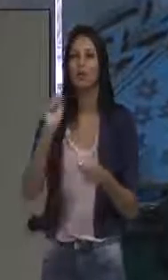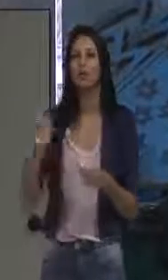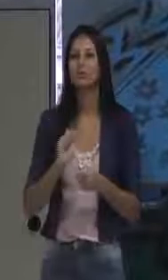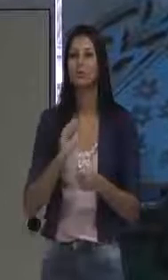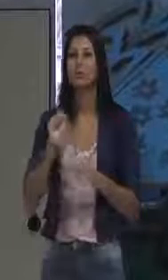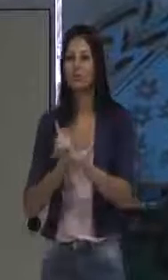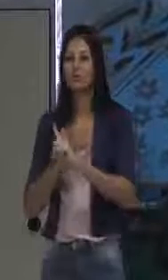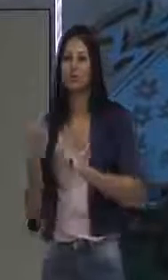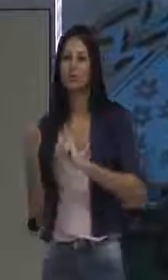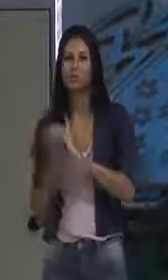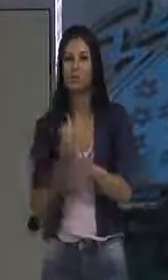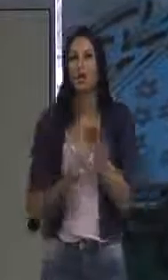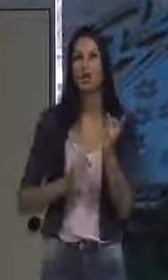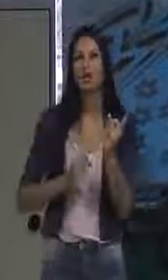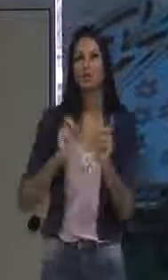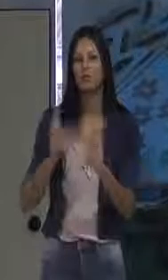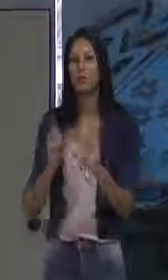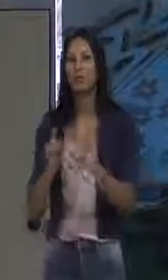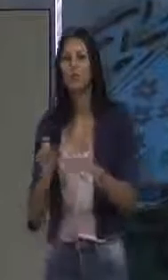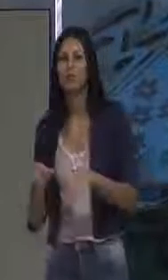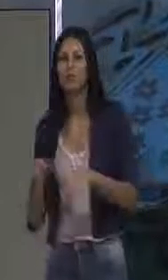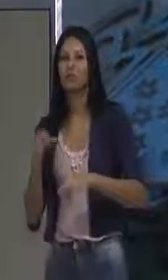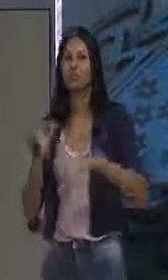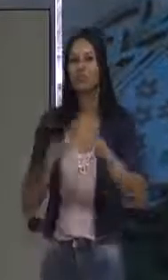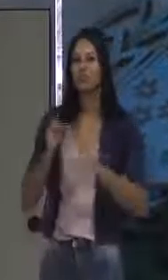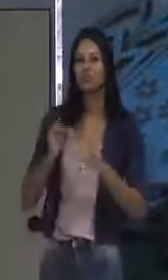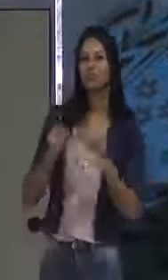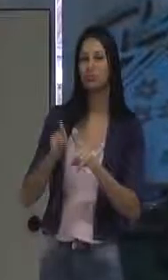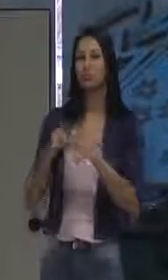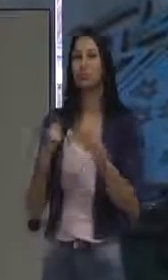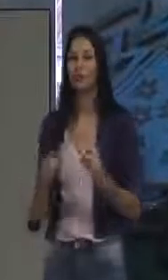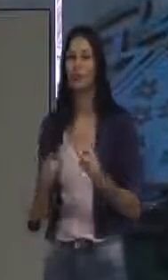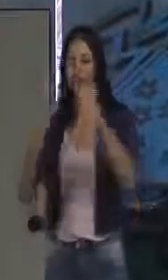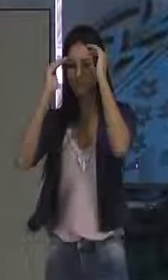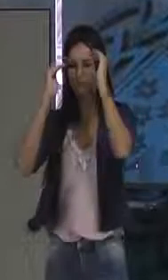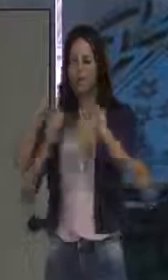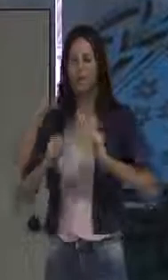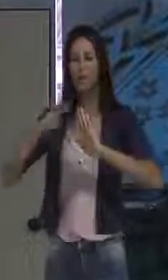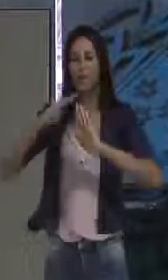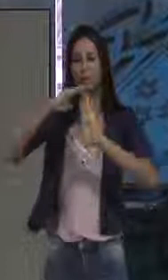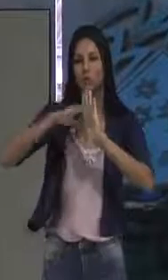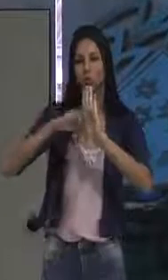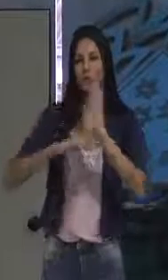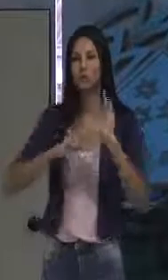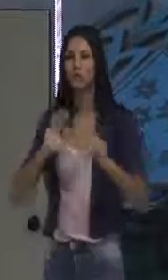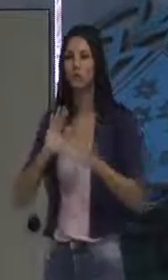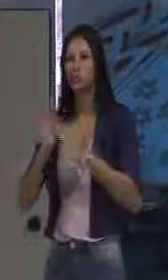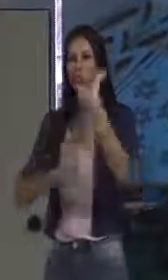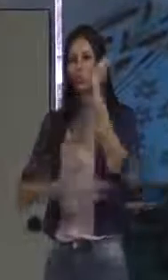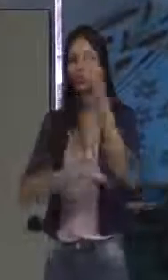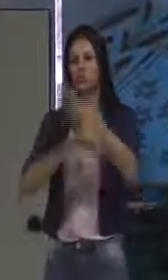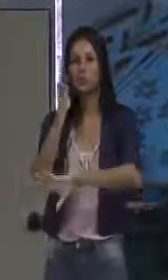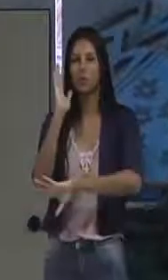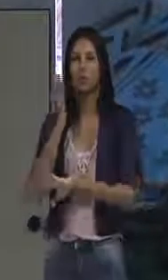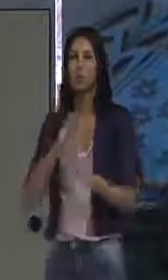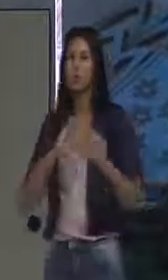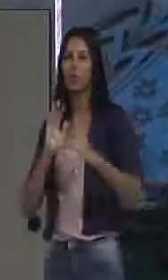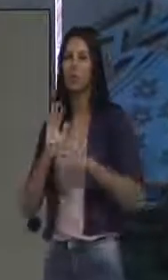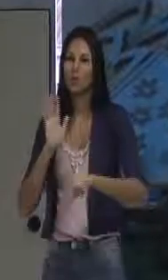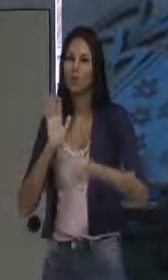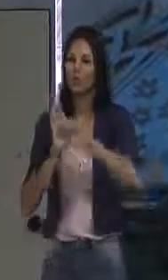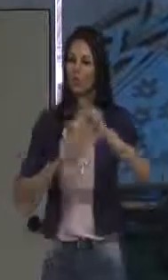trade, né? O comércio justo, sem crianças no trabalho, com respeito às normas sociais e ambientais, a lei trabalhista, tudo isso.